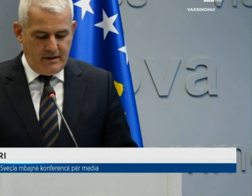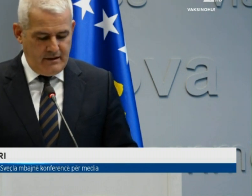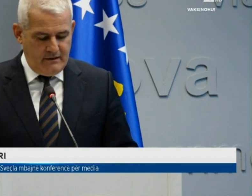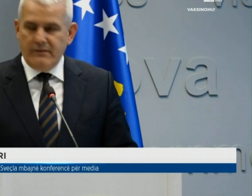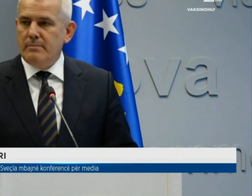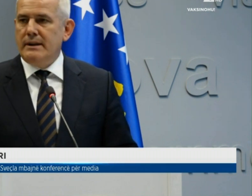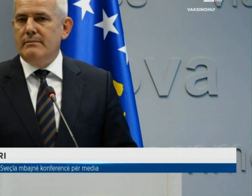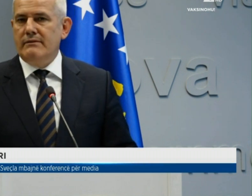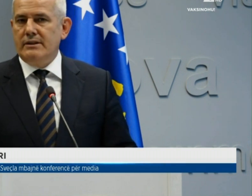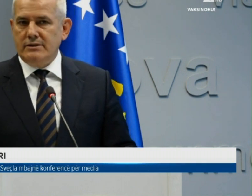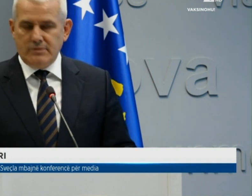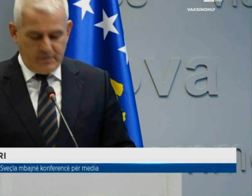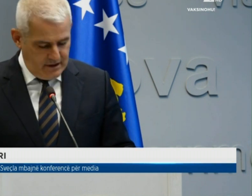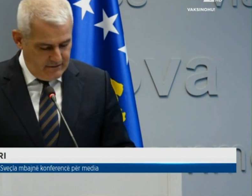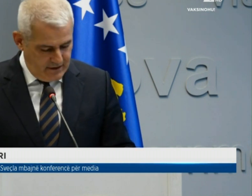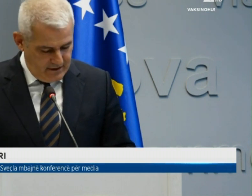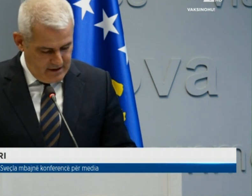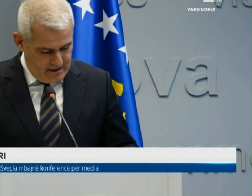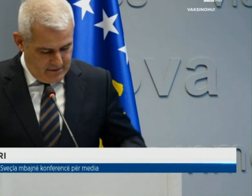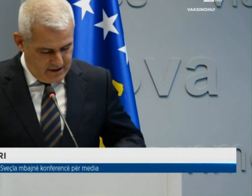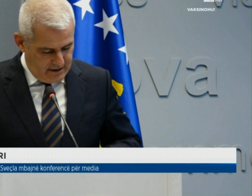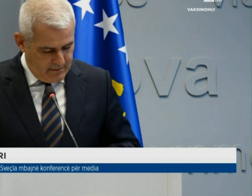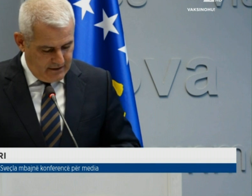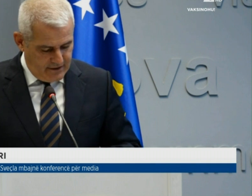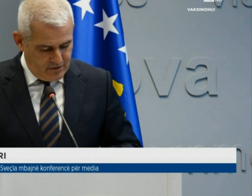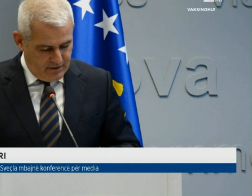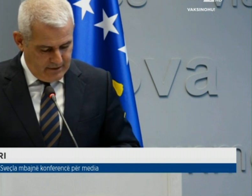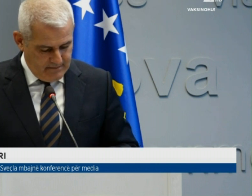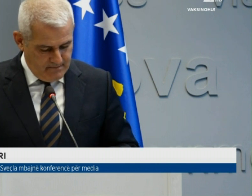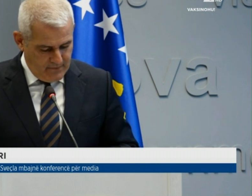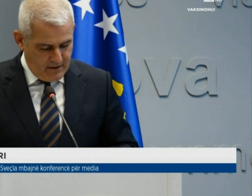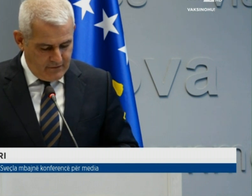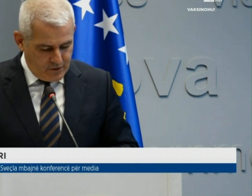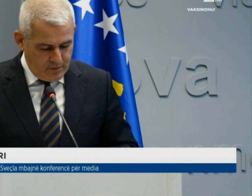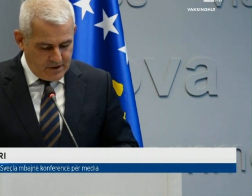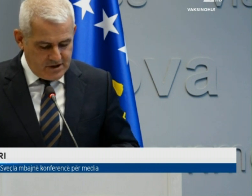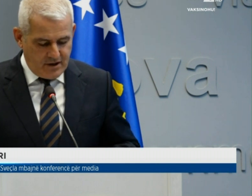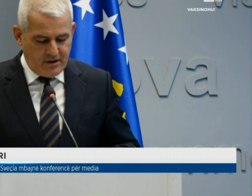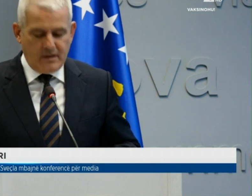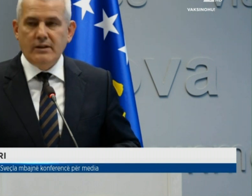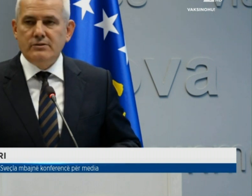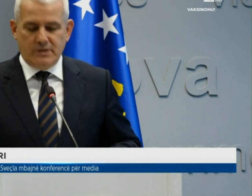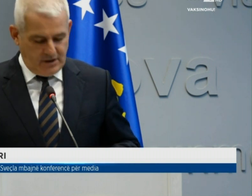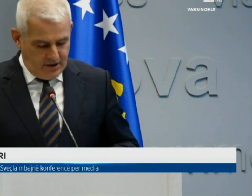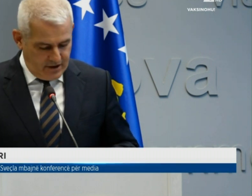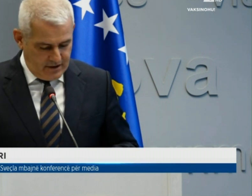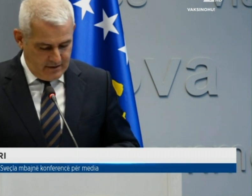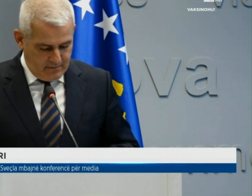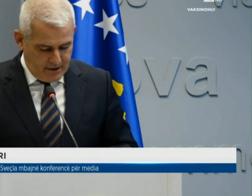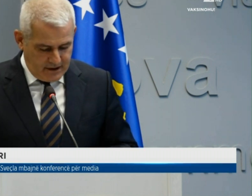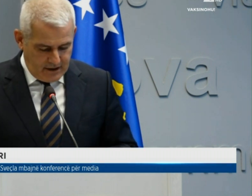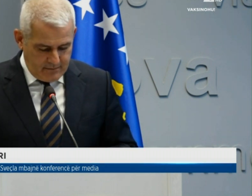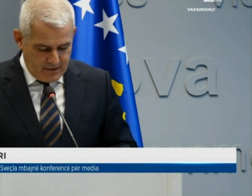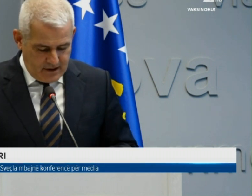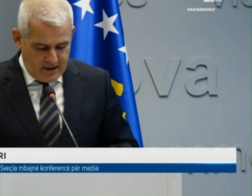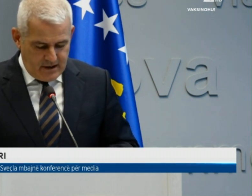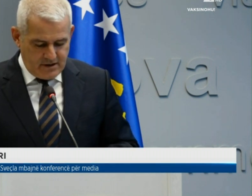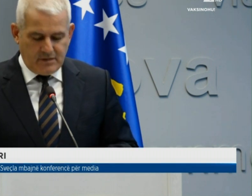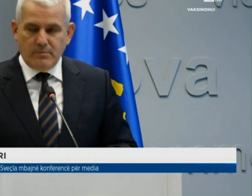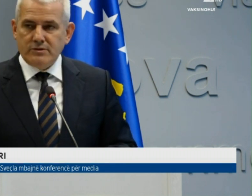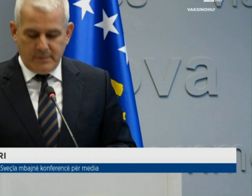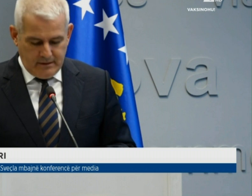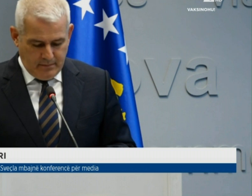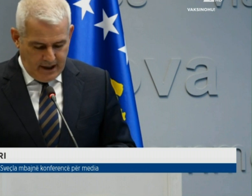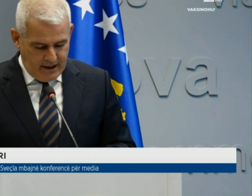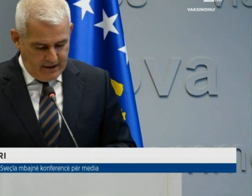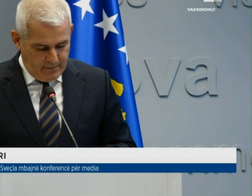kunder veprimeve destruktive me cilat balafaqohemi. Ftojmë të gjithë qytetarët, pa dallim, që